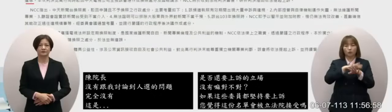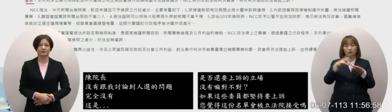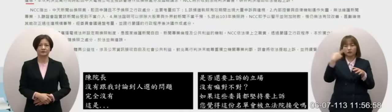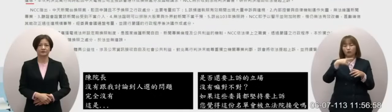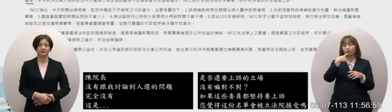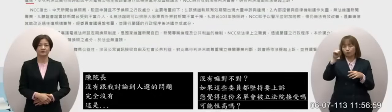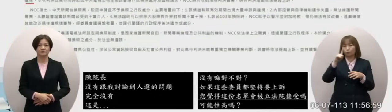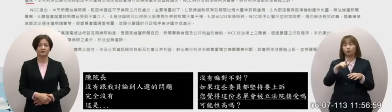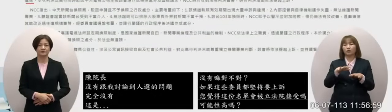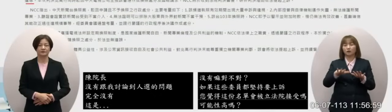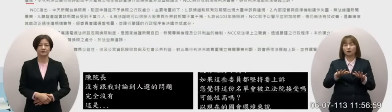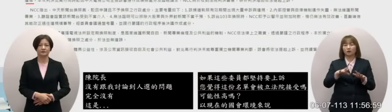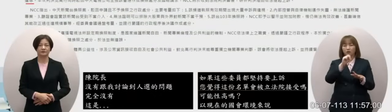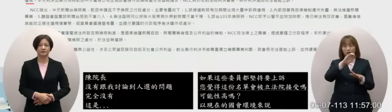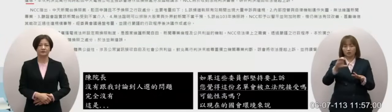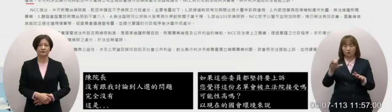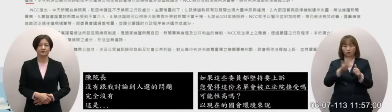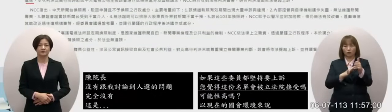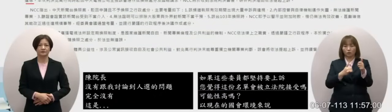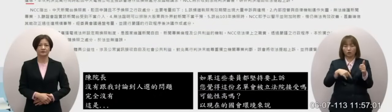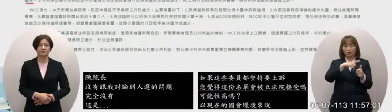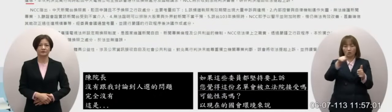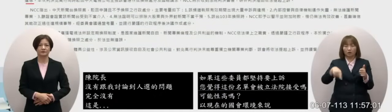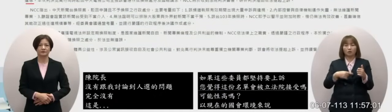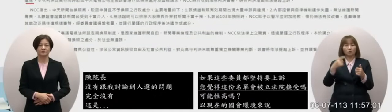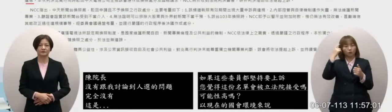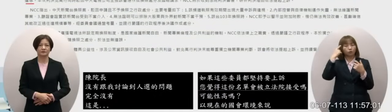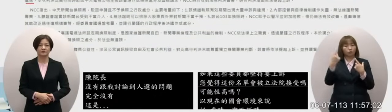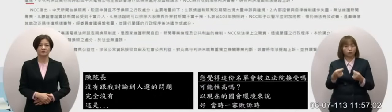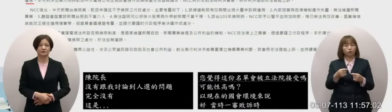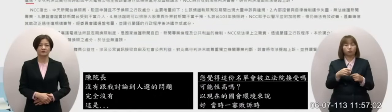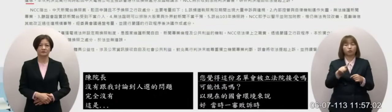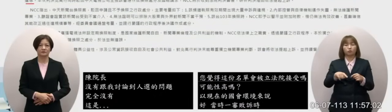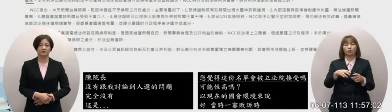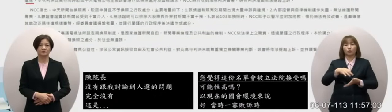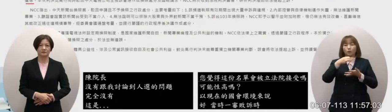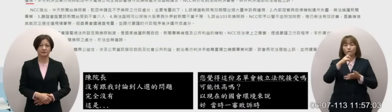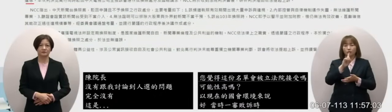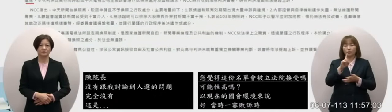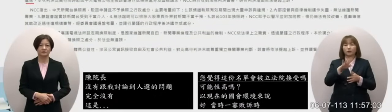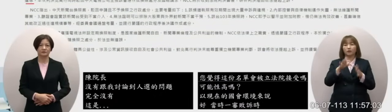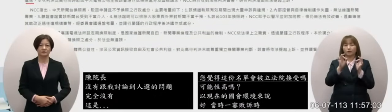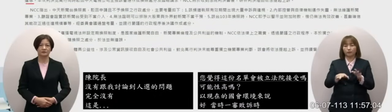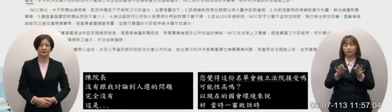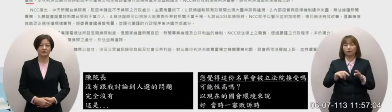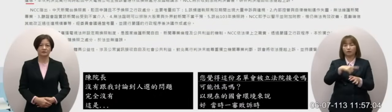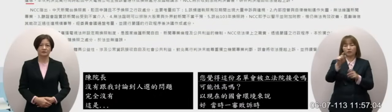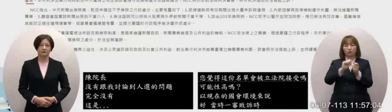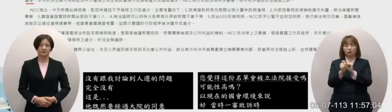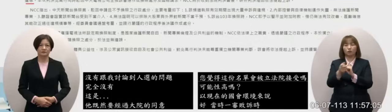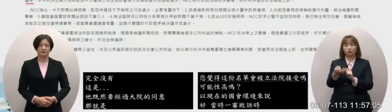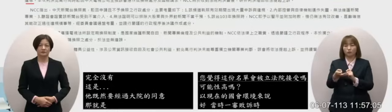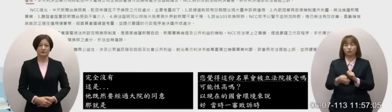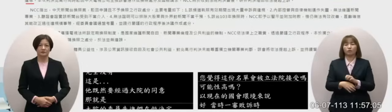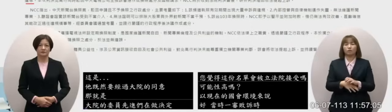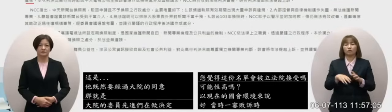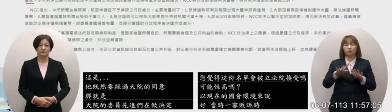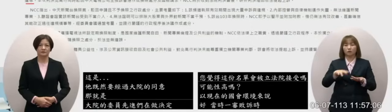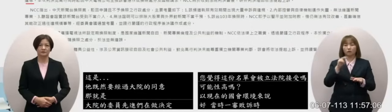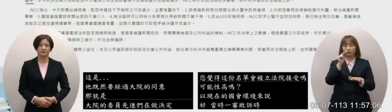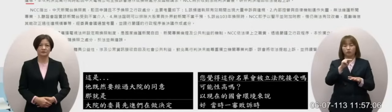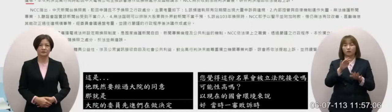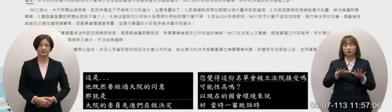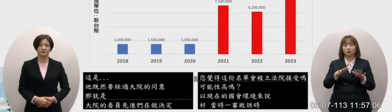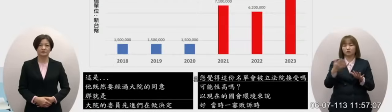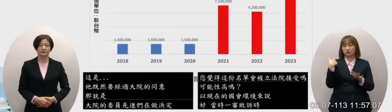诉哦。那如果我们的这个 NCC 委员有一样的看法的话，我们担心的是浪费大家的纳税钱。我们可以看一